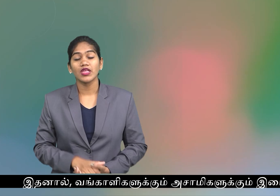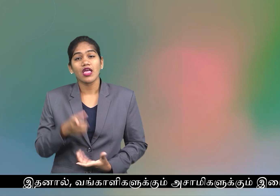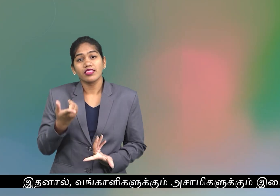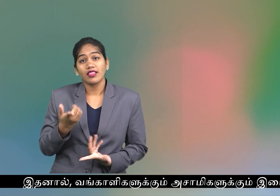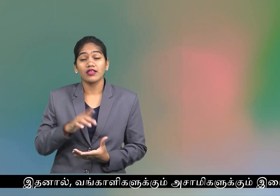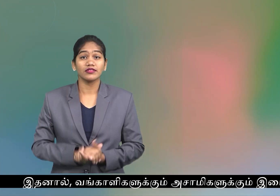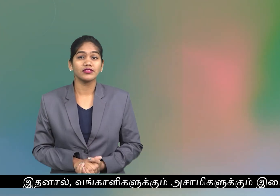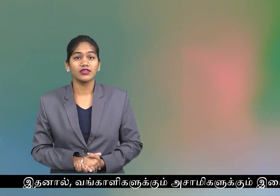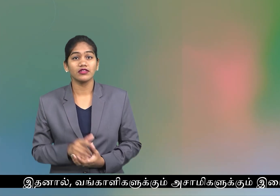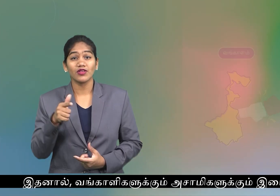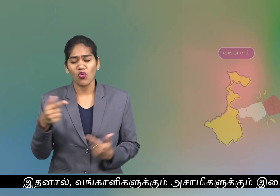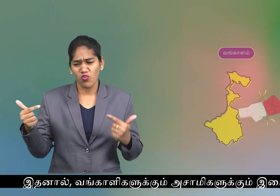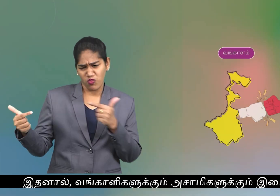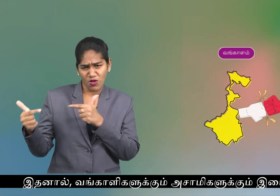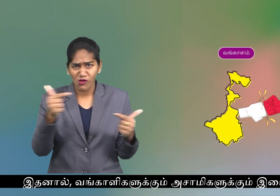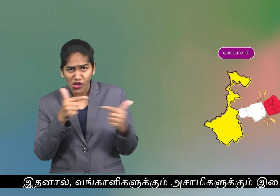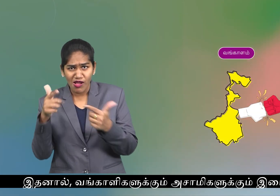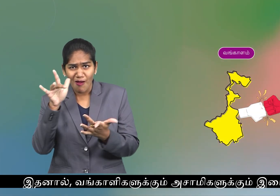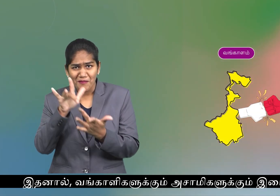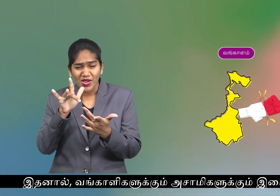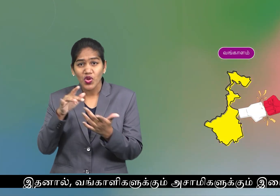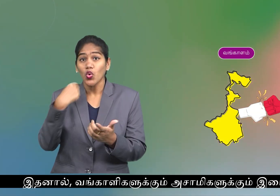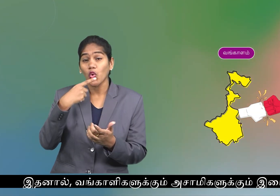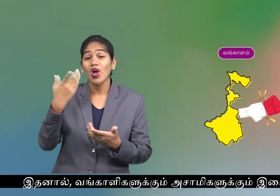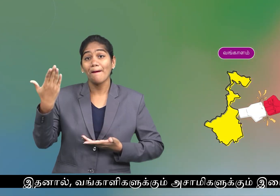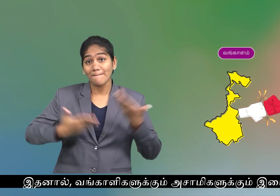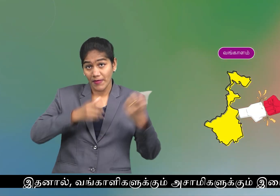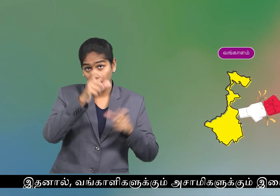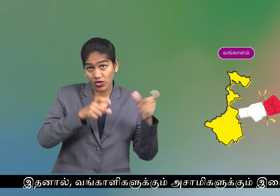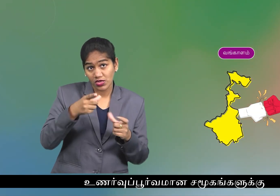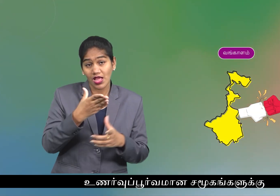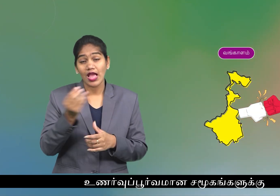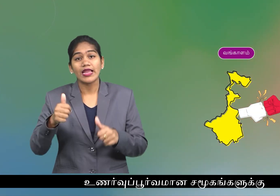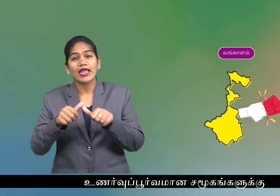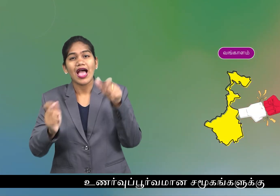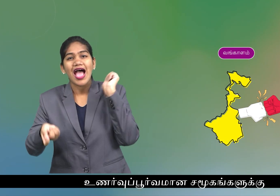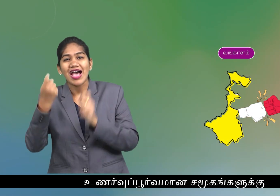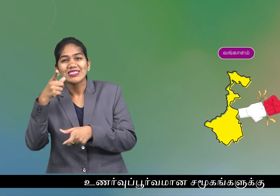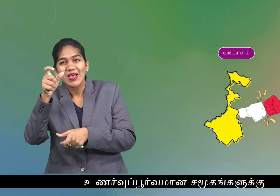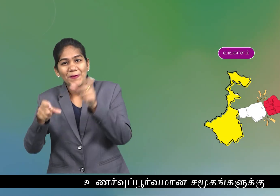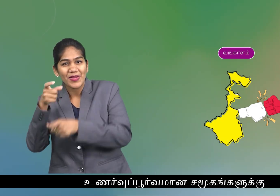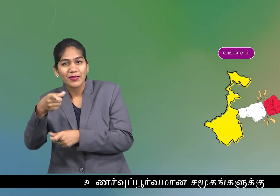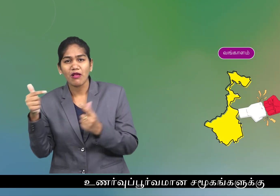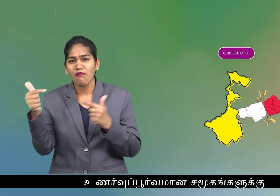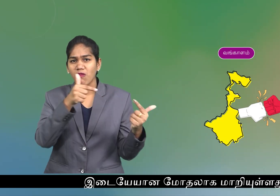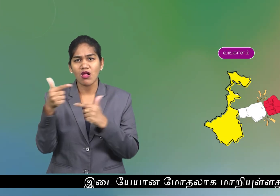இதனால் வங்காளிகளுக்கும் அசாமிகளுக்கும் இடையிலான மோதல் உணர்வுபூர்வமான சமூகங்களுக்கு